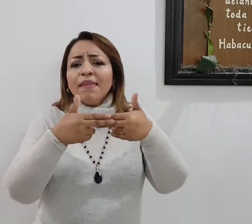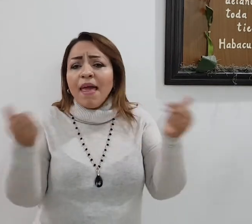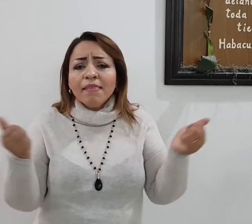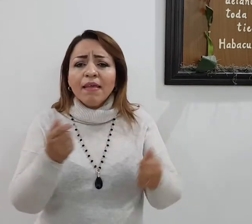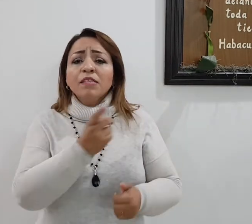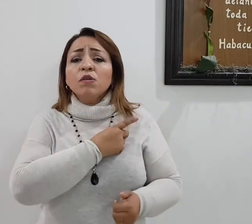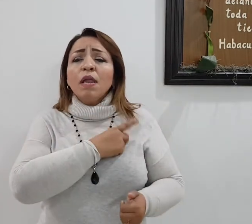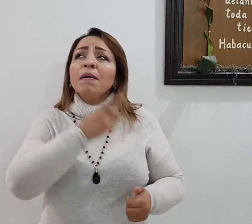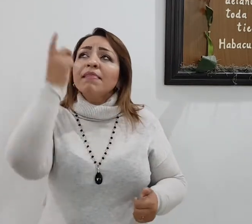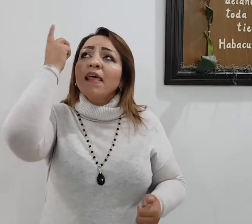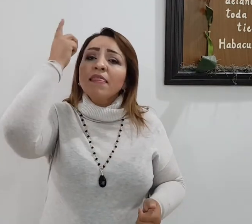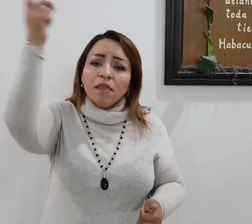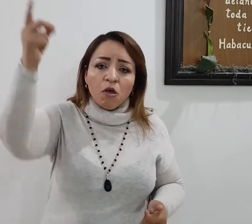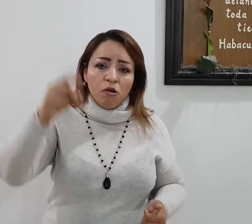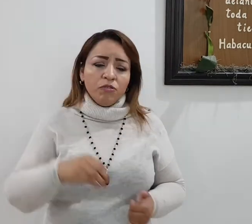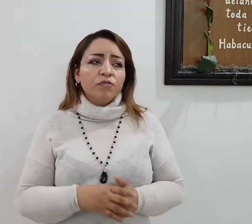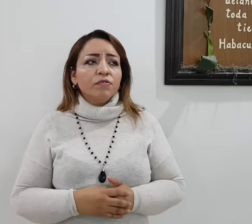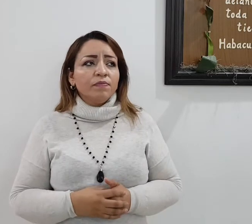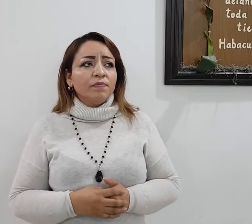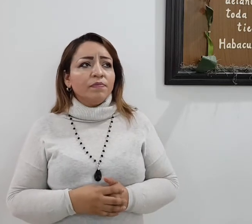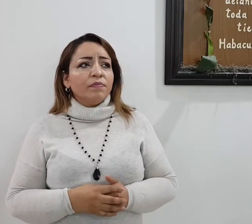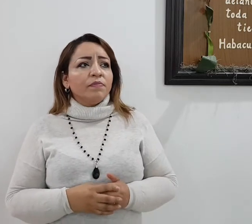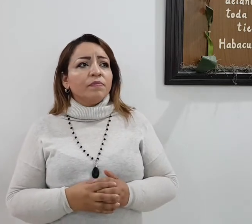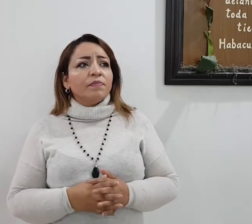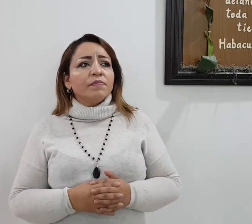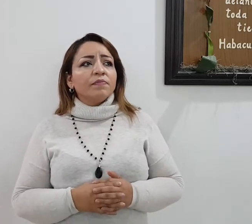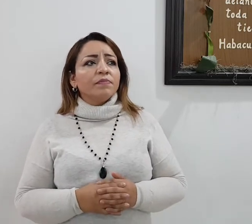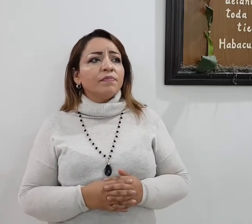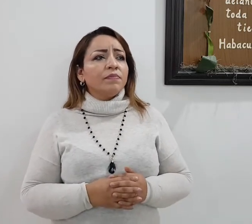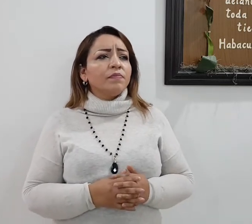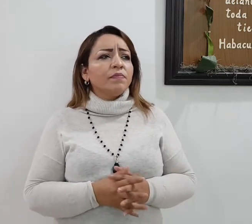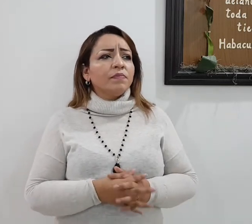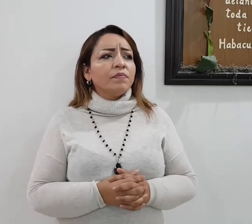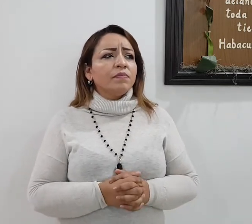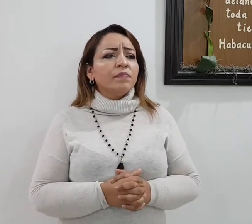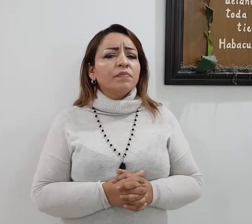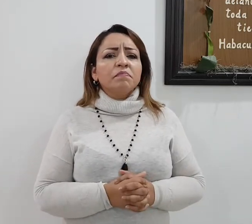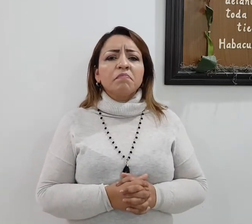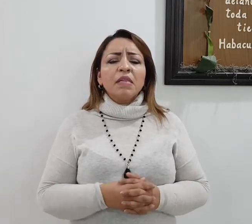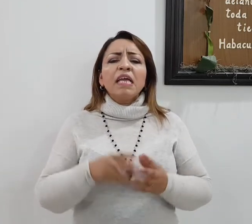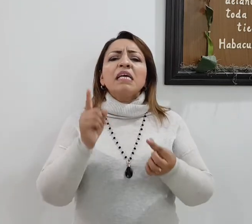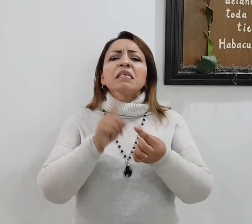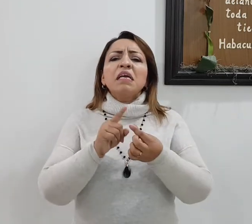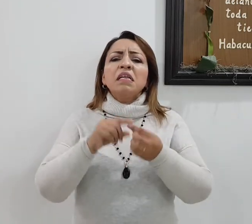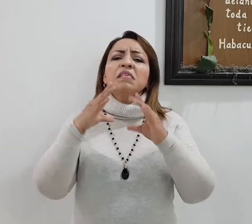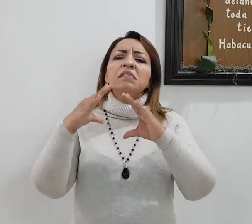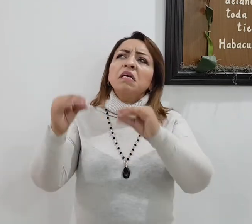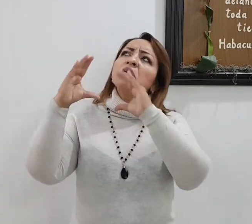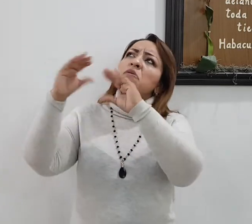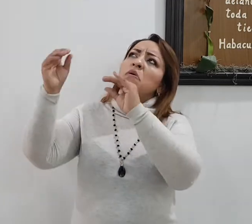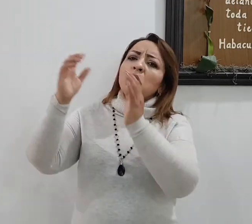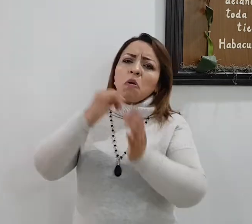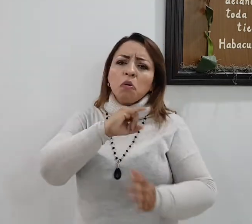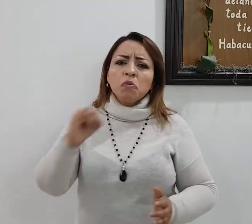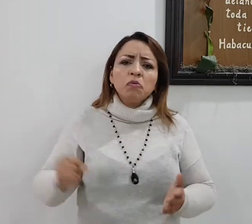consultó el Señor para ilustrarse? ¿Y quién le enseñó el camino de la justicia? ¿Quién le impartió conocimiento o le hizo conocer la senda de la